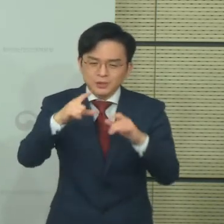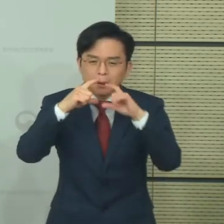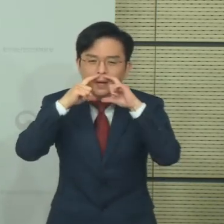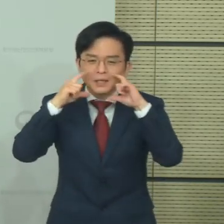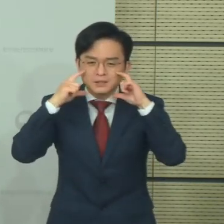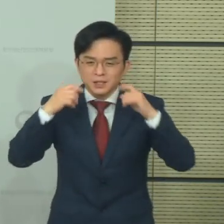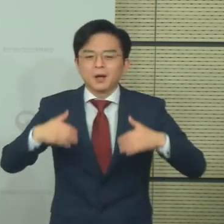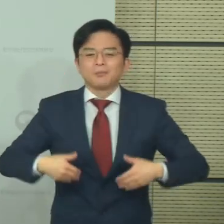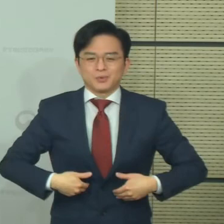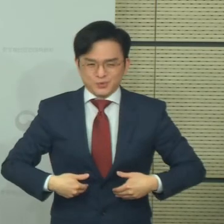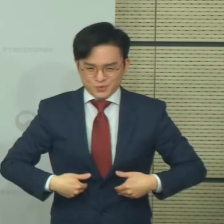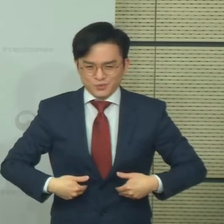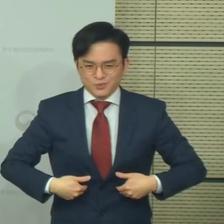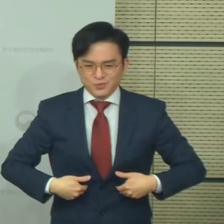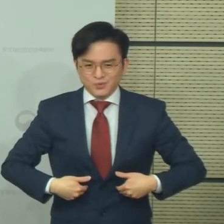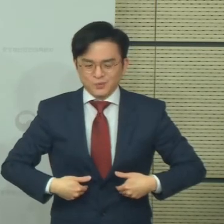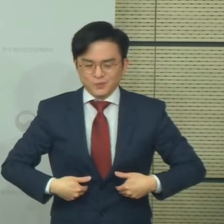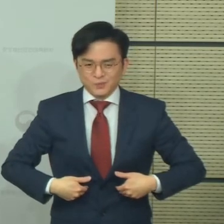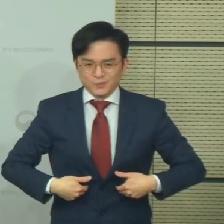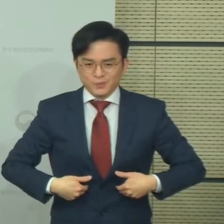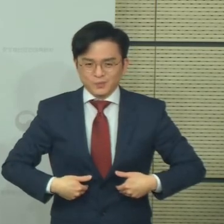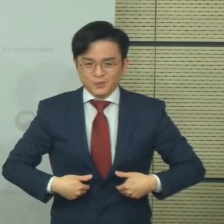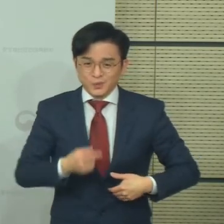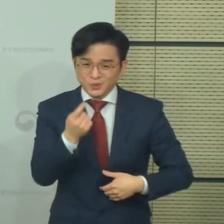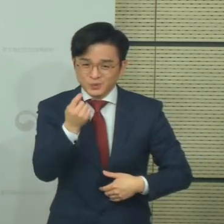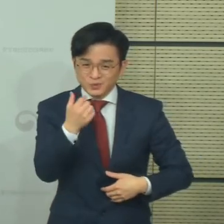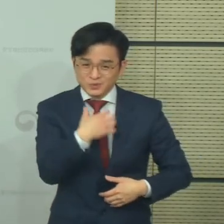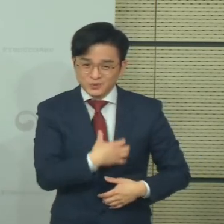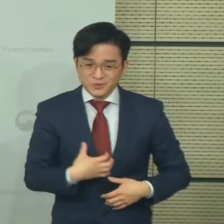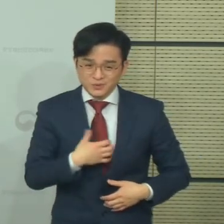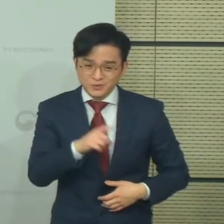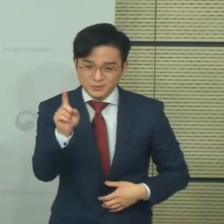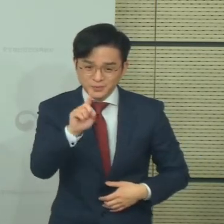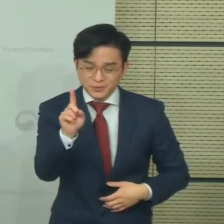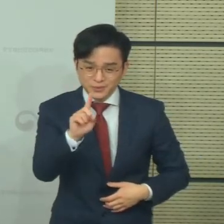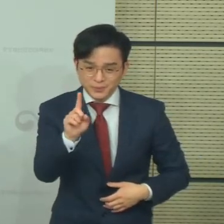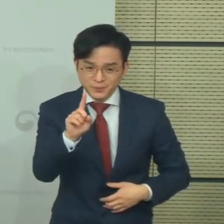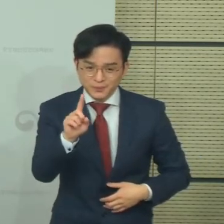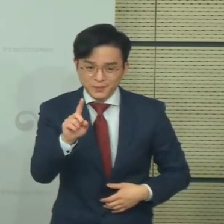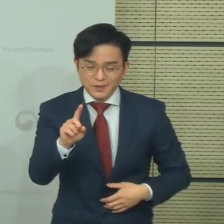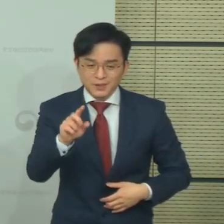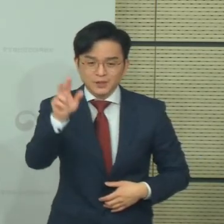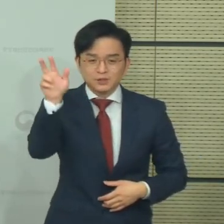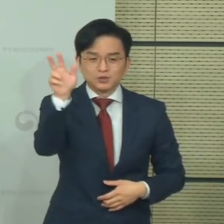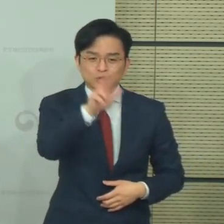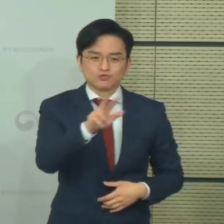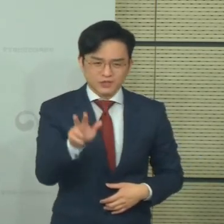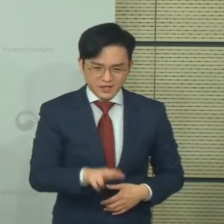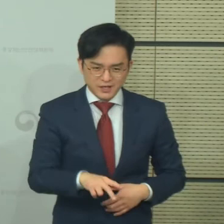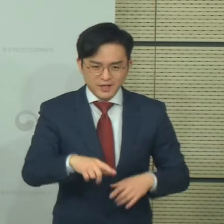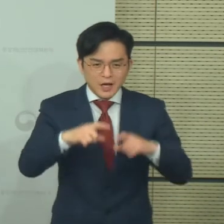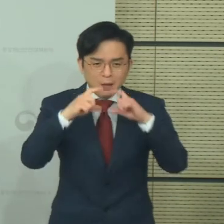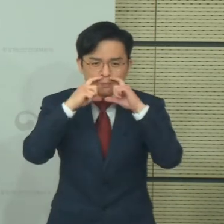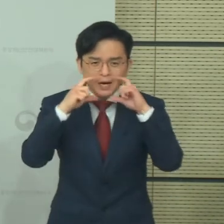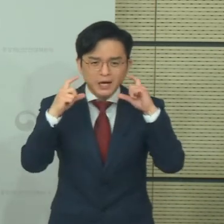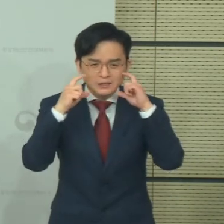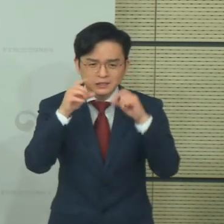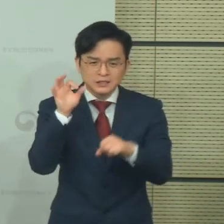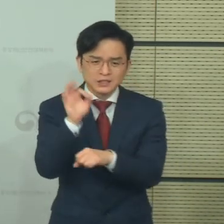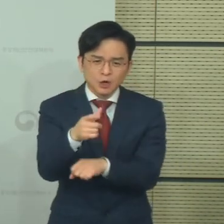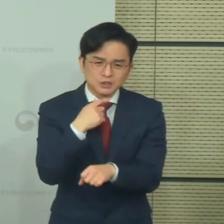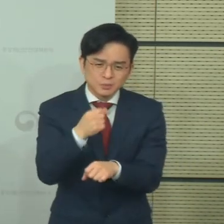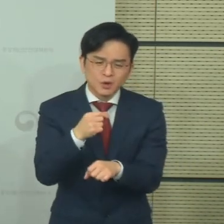됩니다. 다만 좀 걱정스러운 거는 이 마스크 쪽이 전체적으로 좀 수요가 굉장히 급증하면서 이런 부분들에